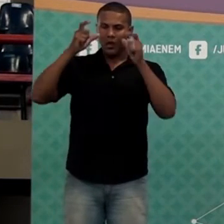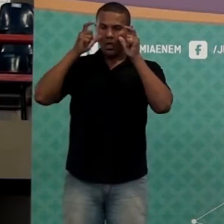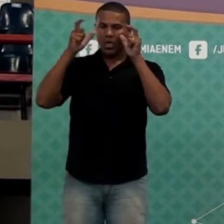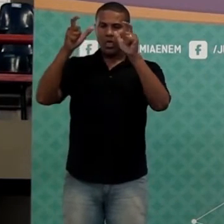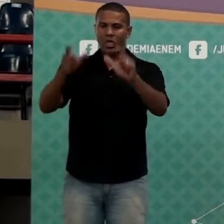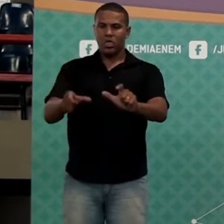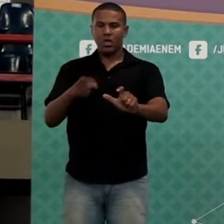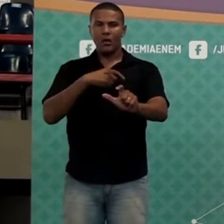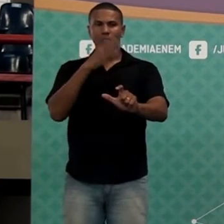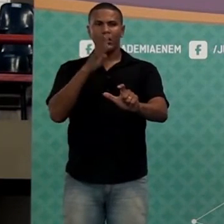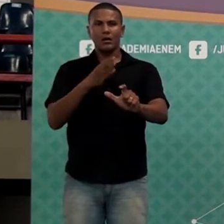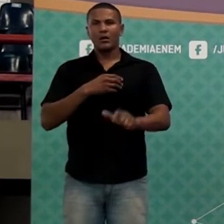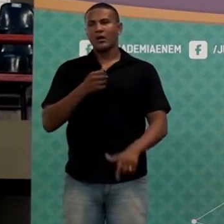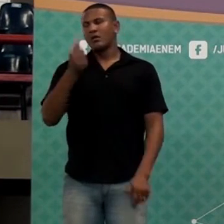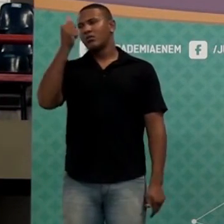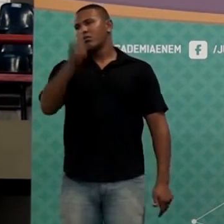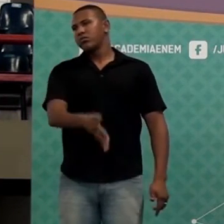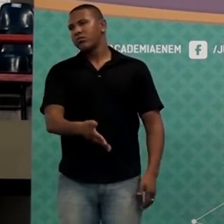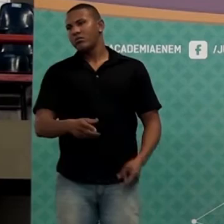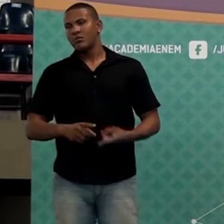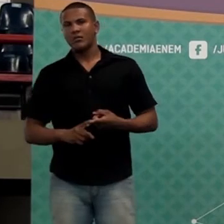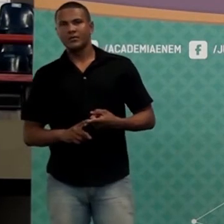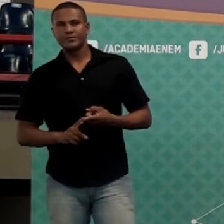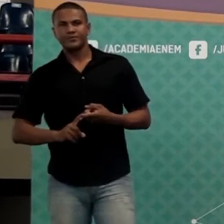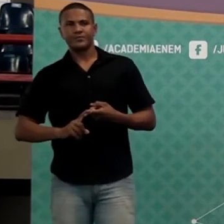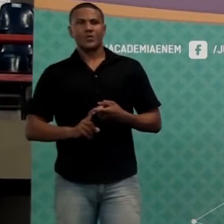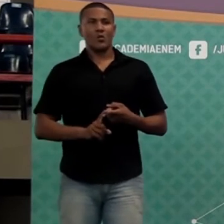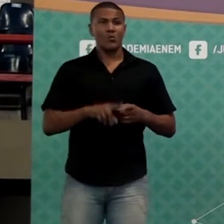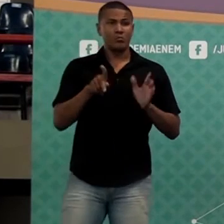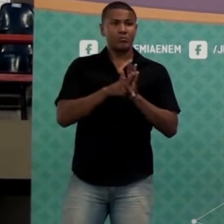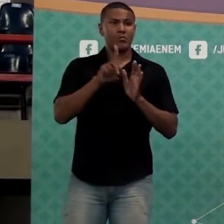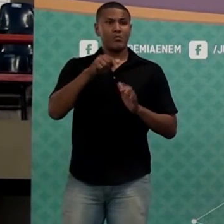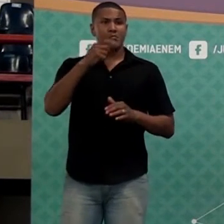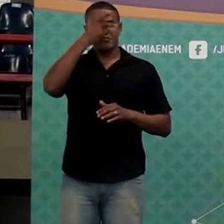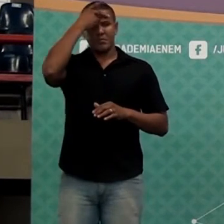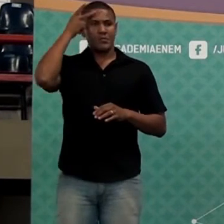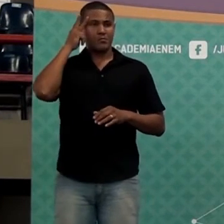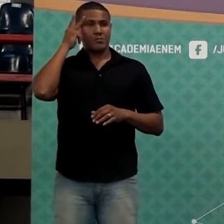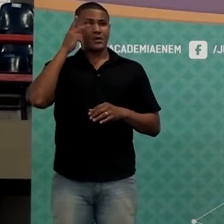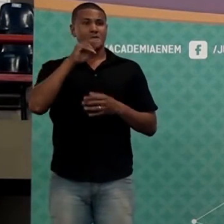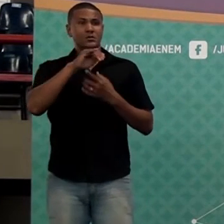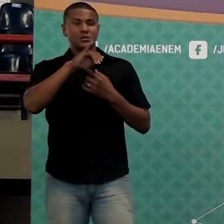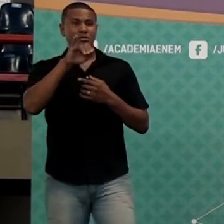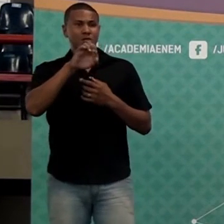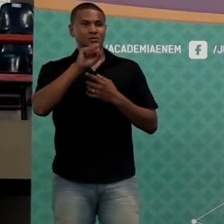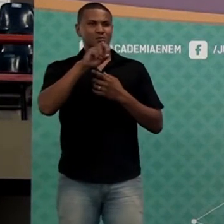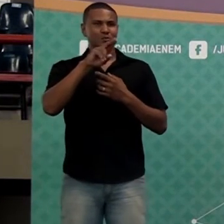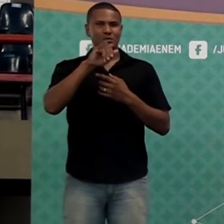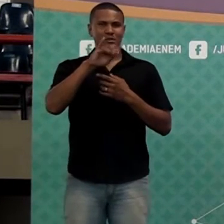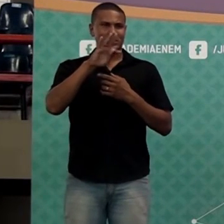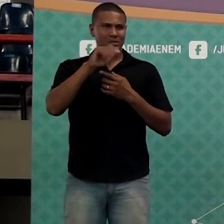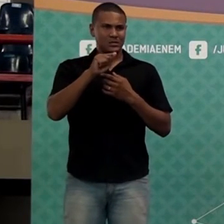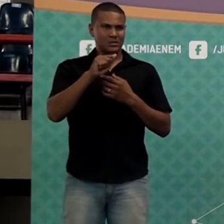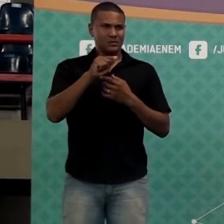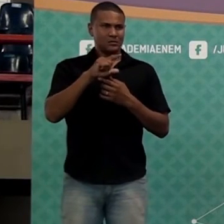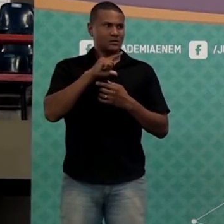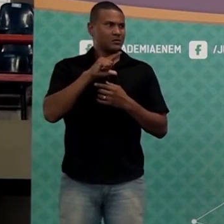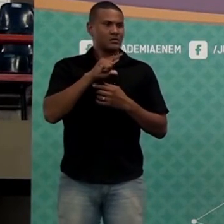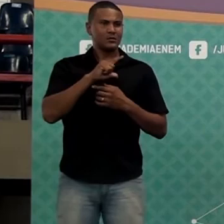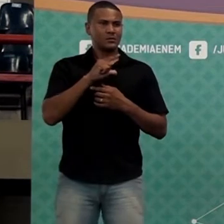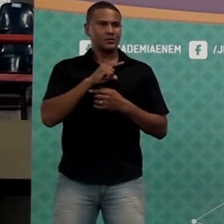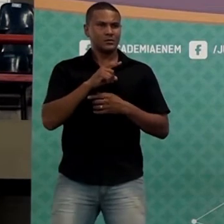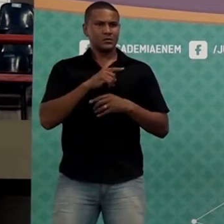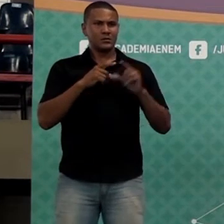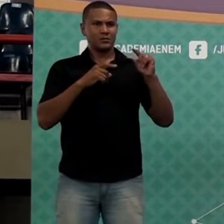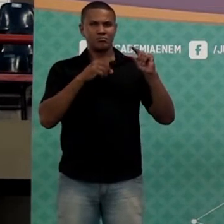totalmente o Brasil. Ele mandou para cá jesuíta para catequizar o índio. Tu tem noção de quantos jesuítas eram